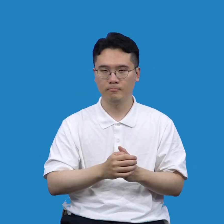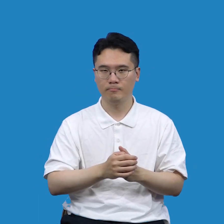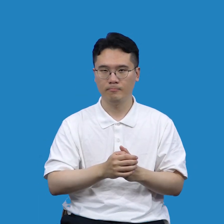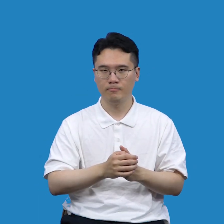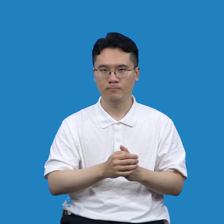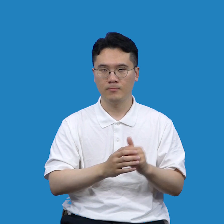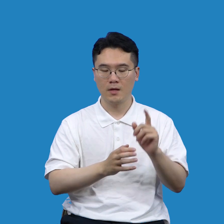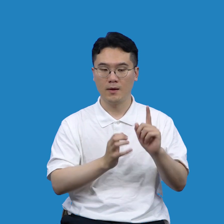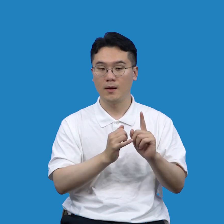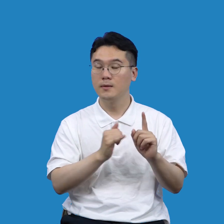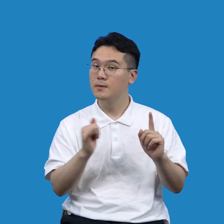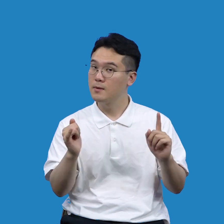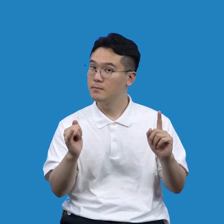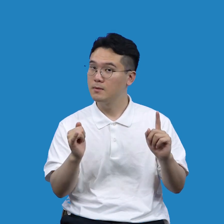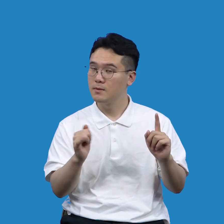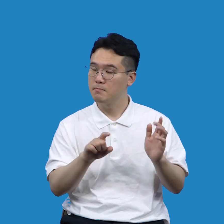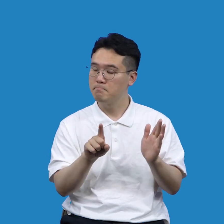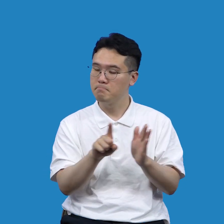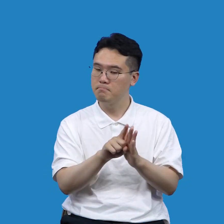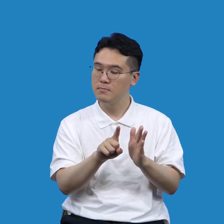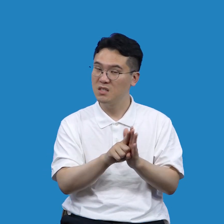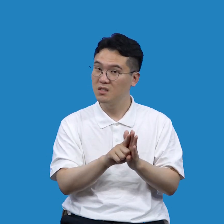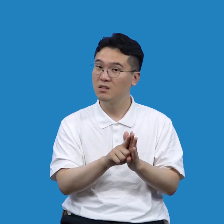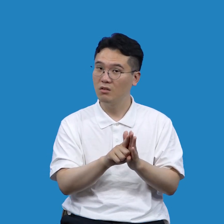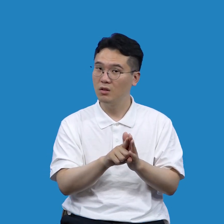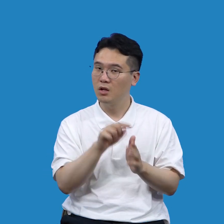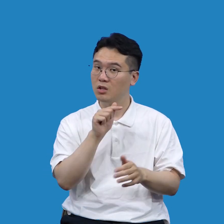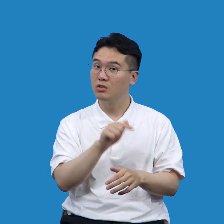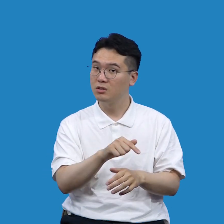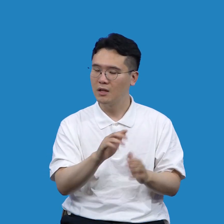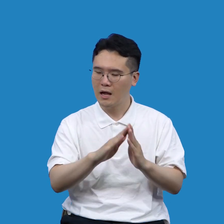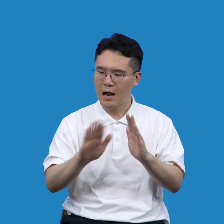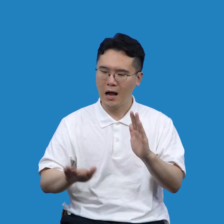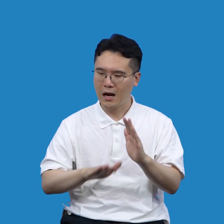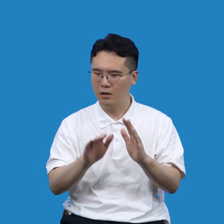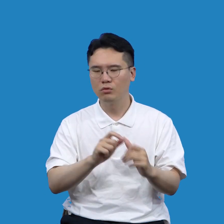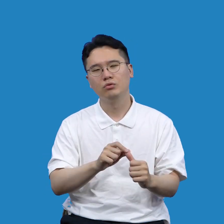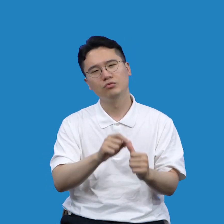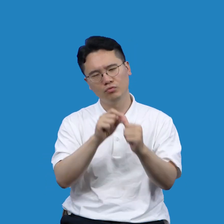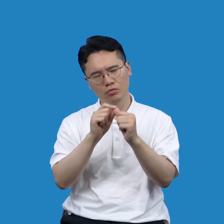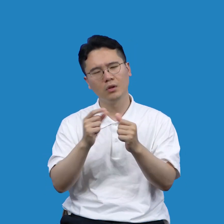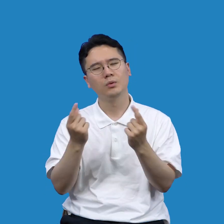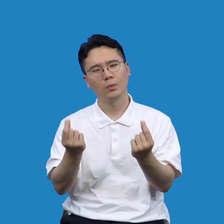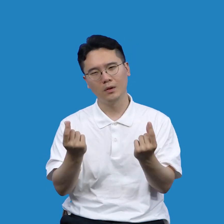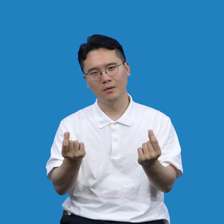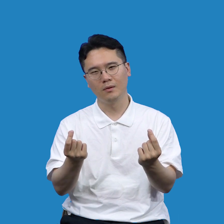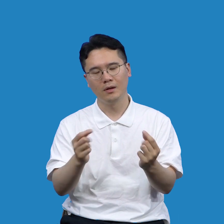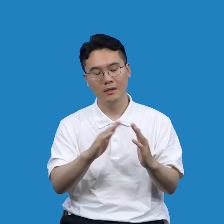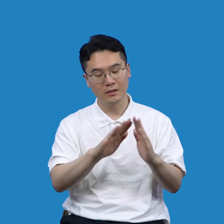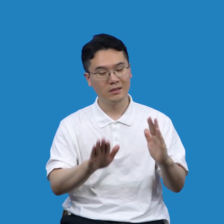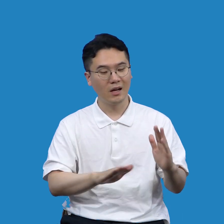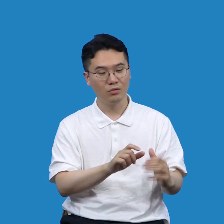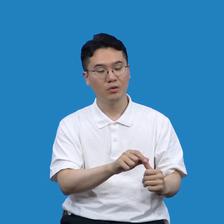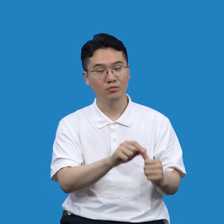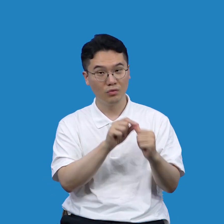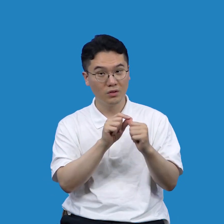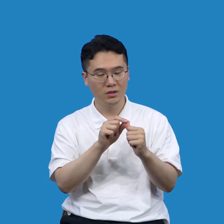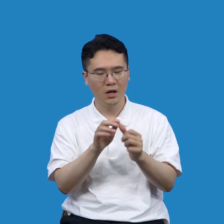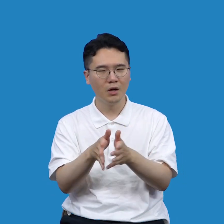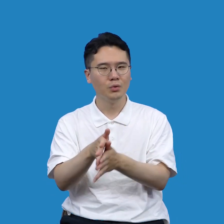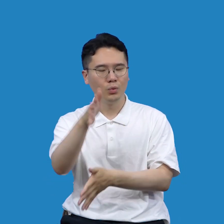한 사람이 믿는다는 것은 그 한 가정을 구원하는 것이고 가정의 구원은 한